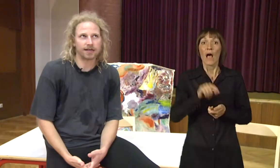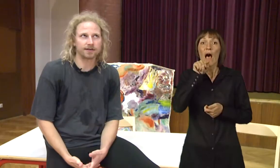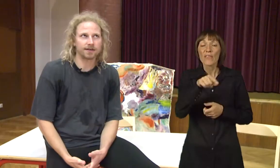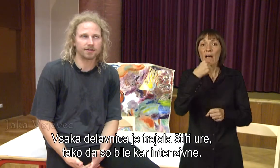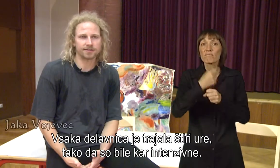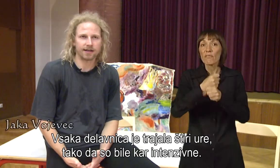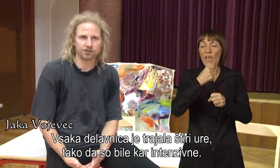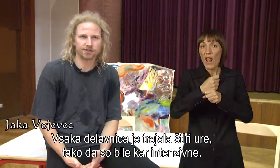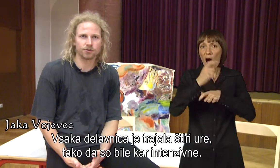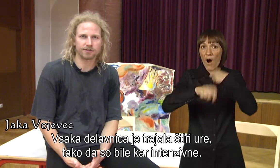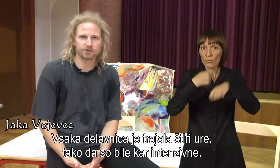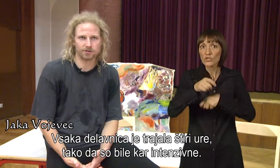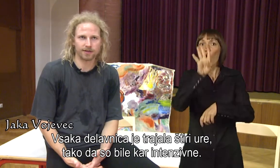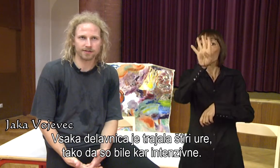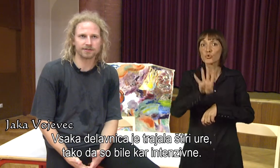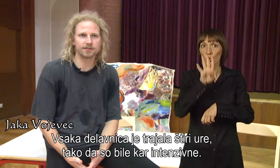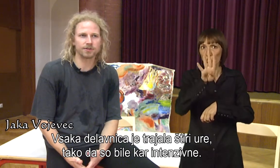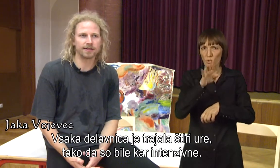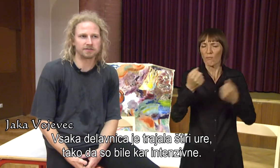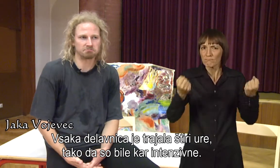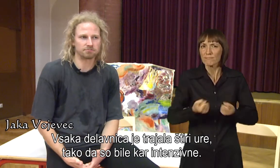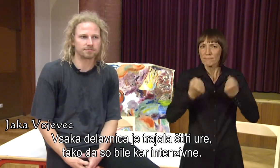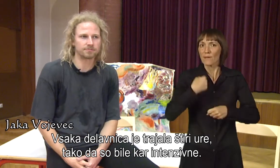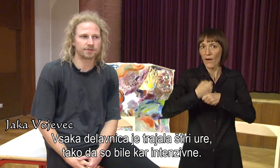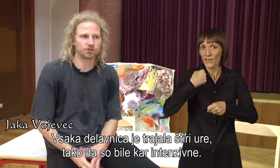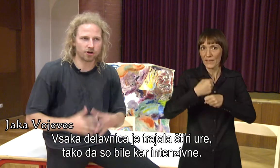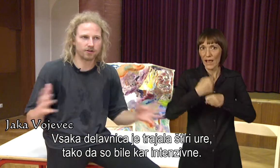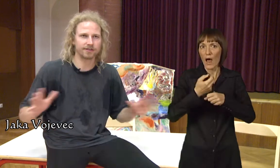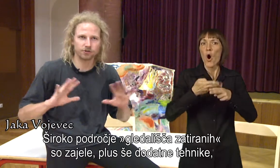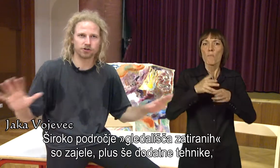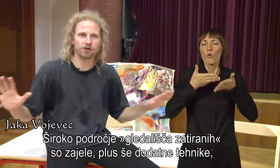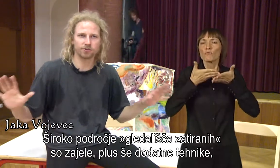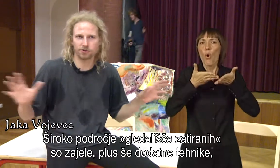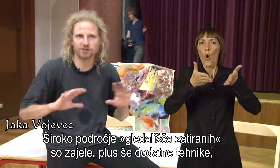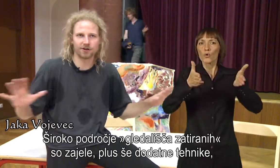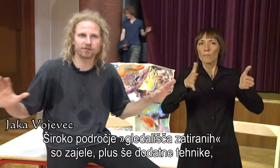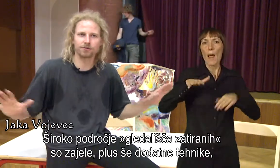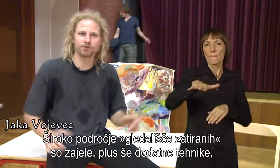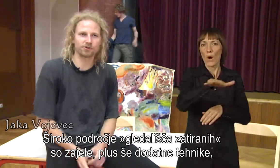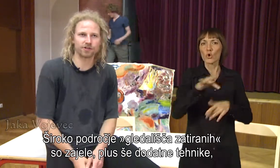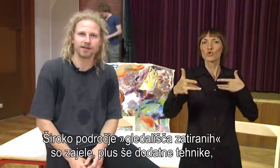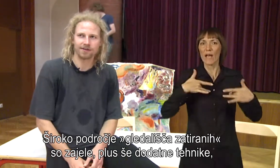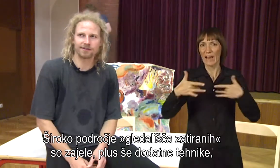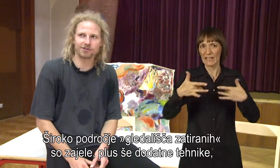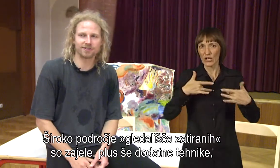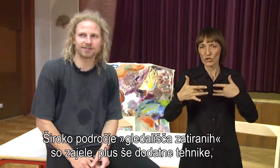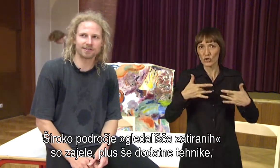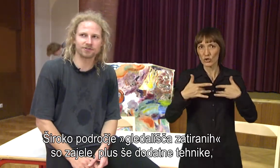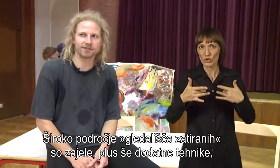Vsaka delavnica je trajala 4 ure, tako da so bile kar intenzivne in neko široko področje, celotno področje Gledališča zatiranih so zajele,